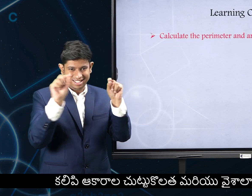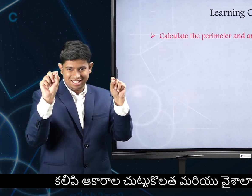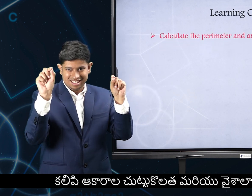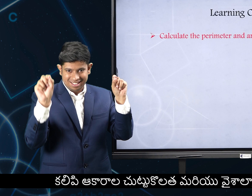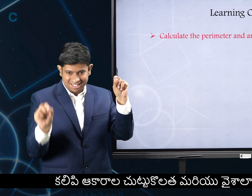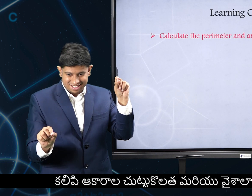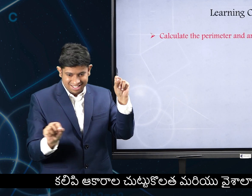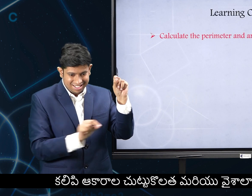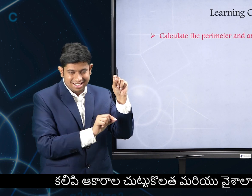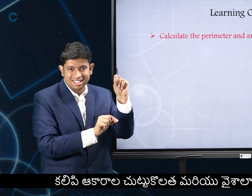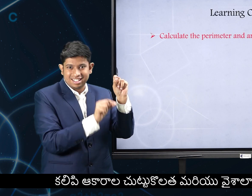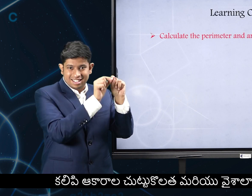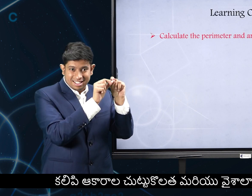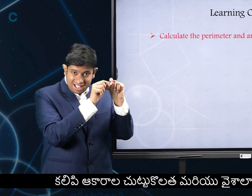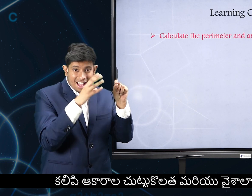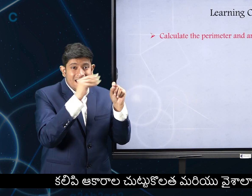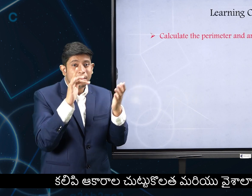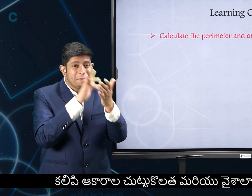చుట్టుకొలత మరియు వైశాల్యాన్ని లెక్కించండి.